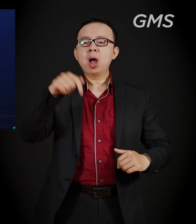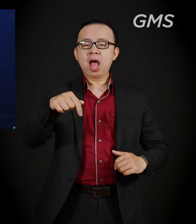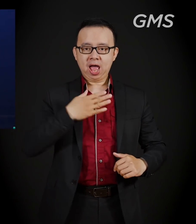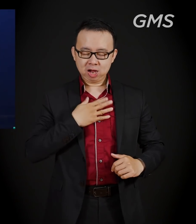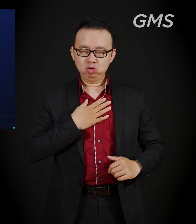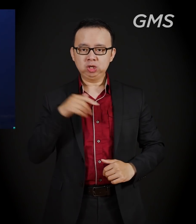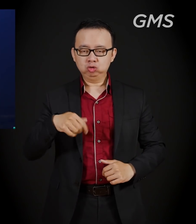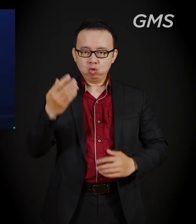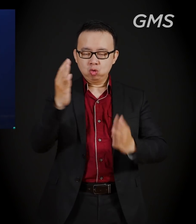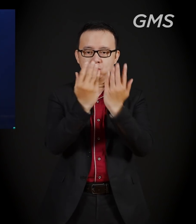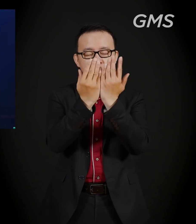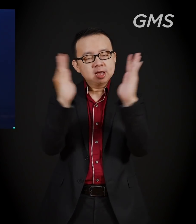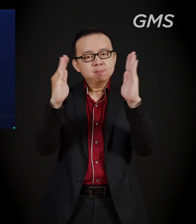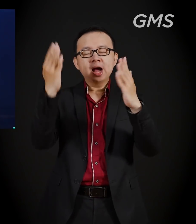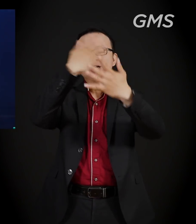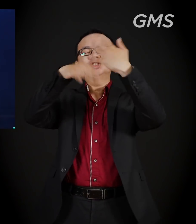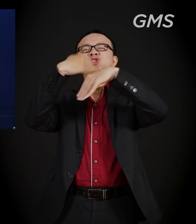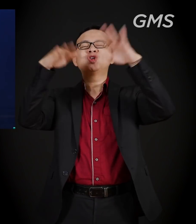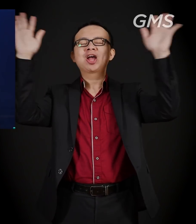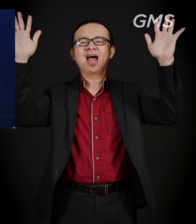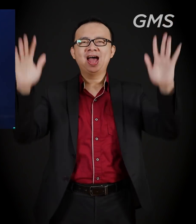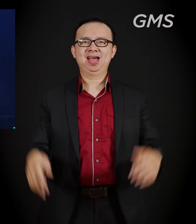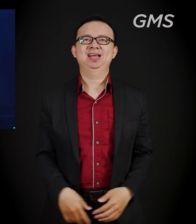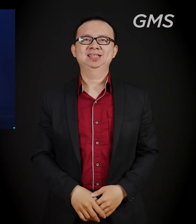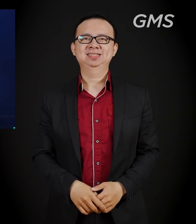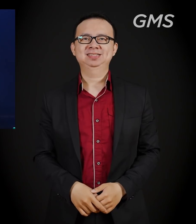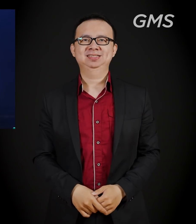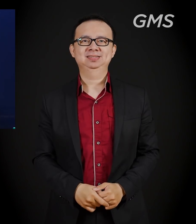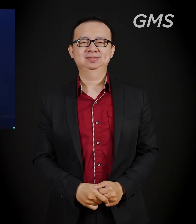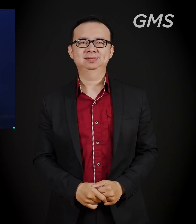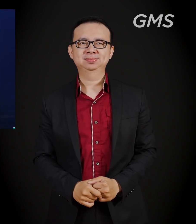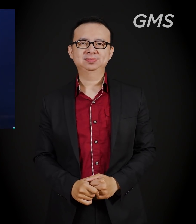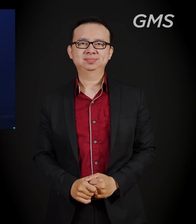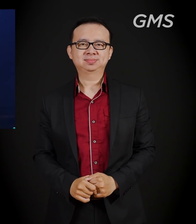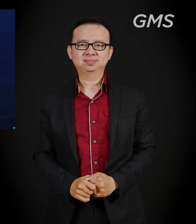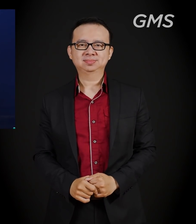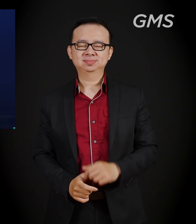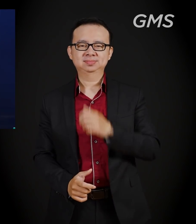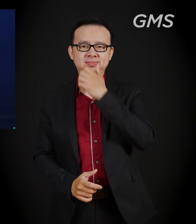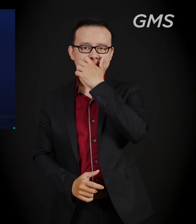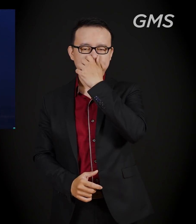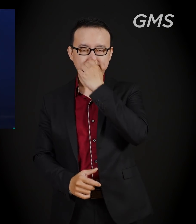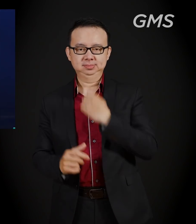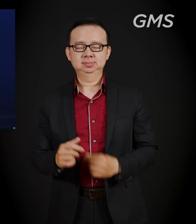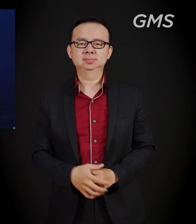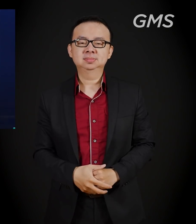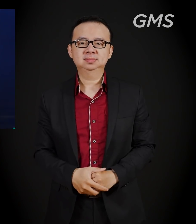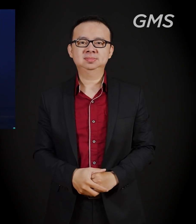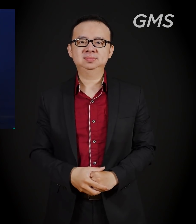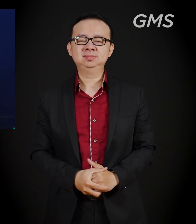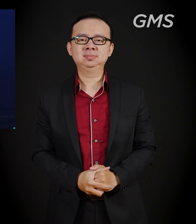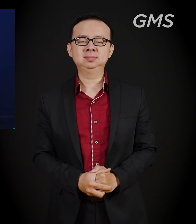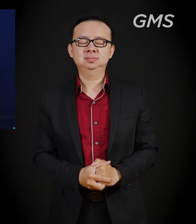adalah pintu gerbang sorga. Ojo ngono lo